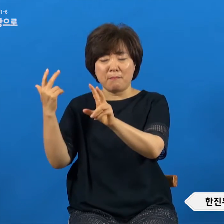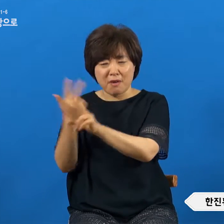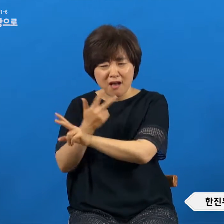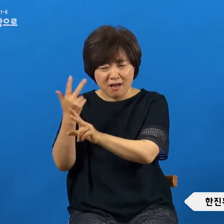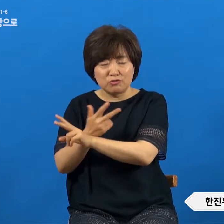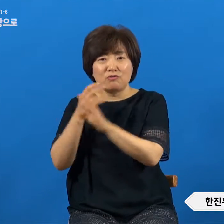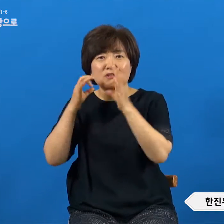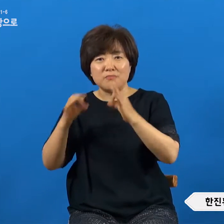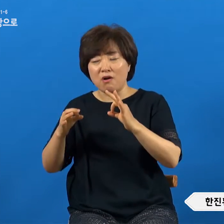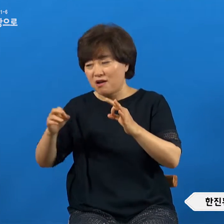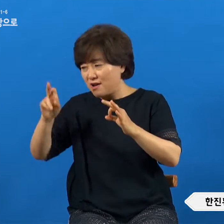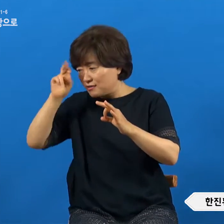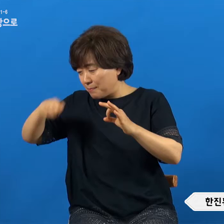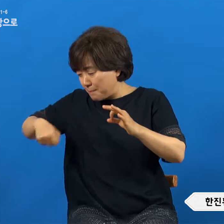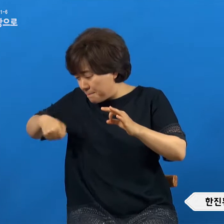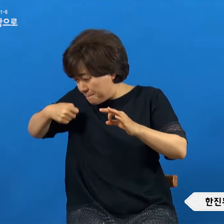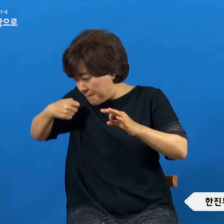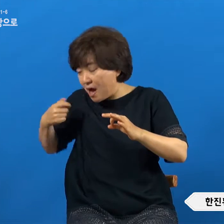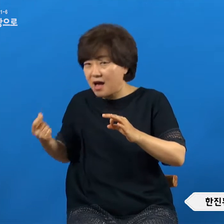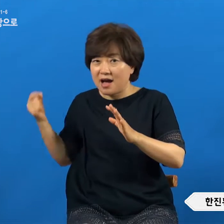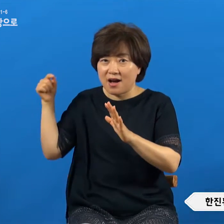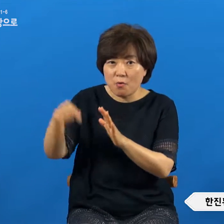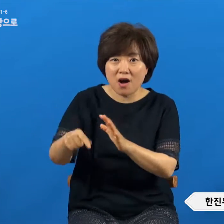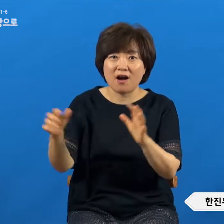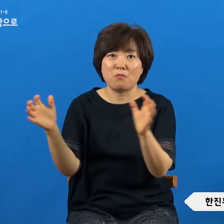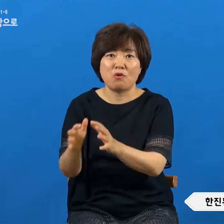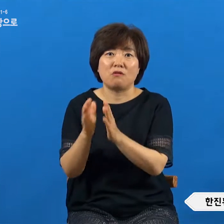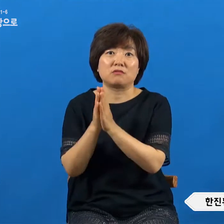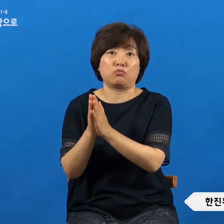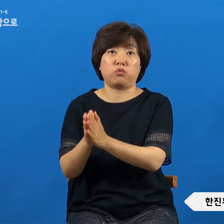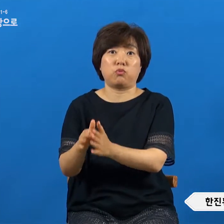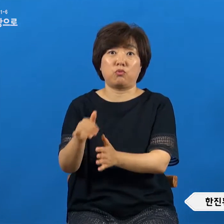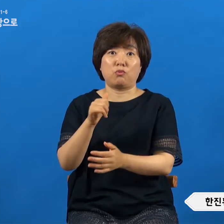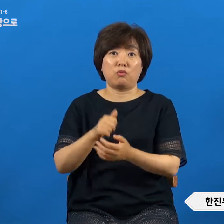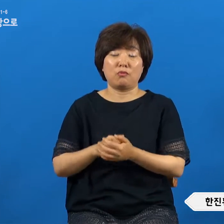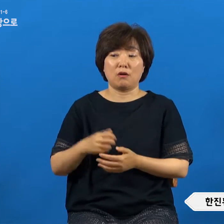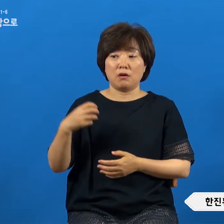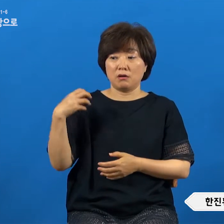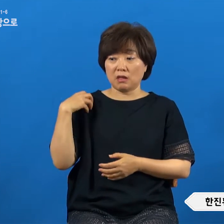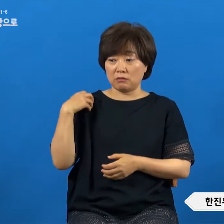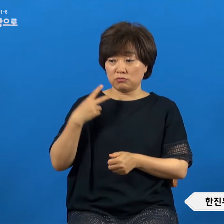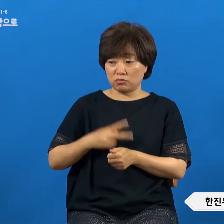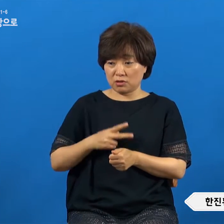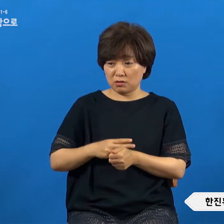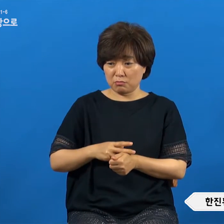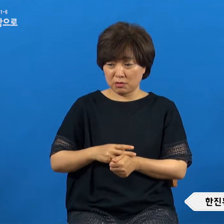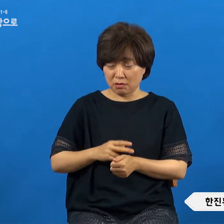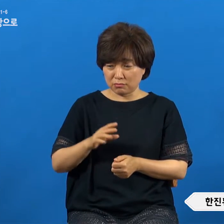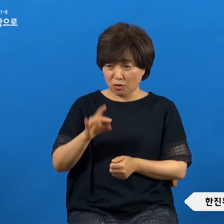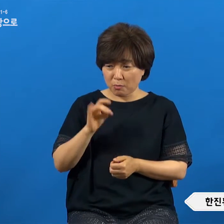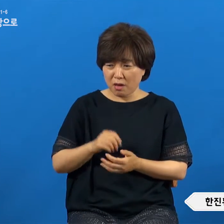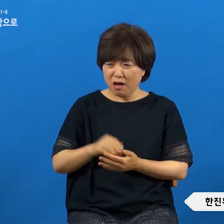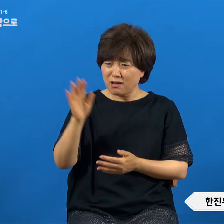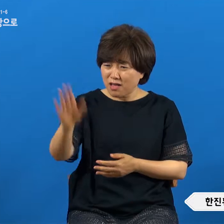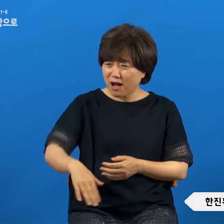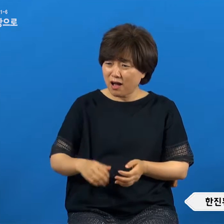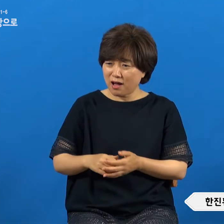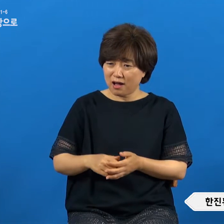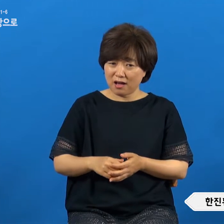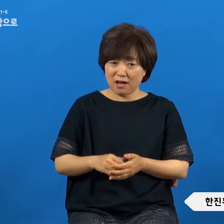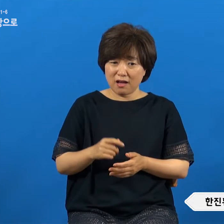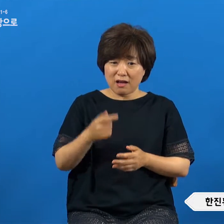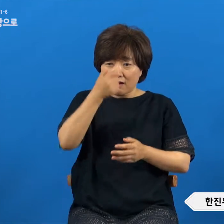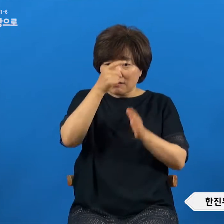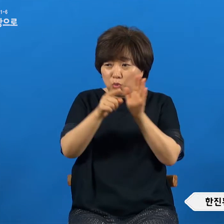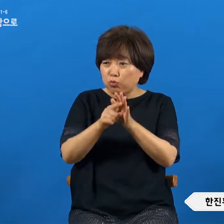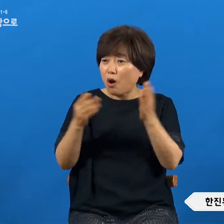점심 좀 빨리 먹고 모여서 기도한다고 합니다. 담임 선생님이 처음에는 우리는 미션 스쿨도